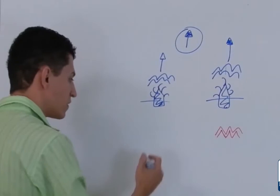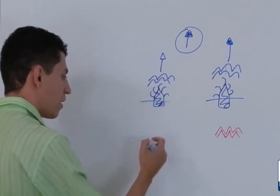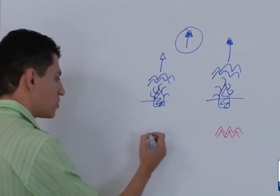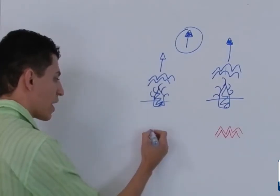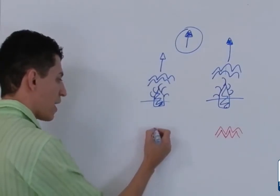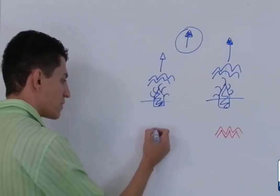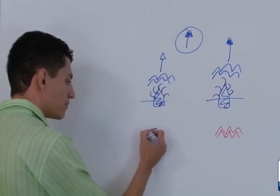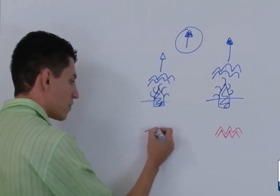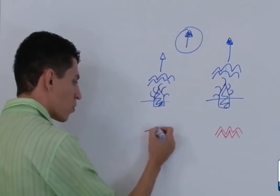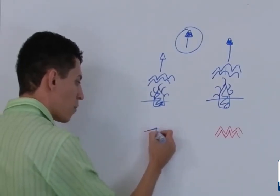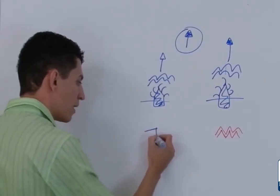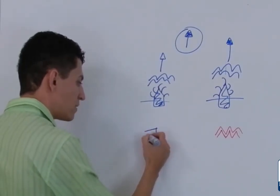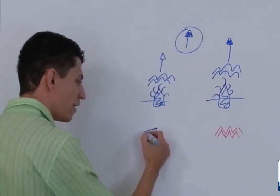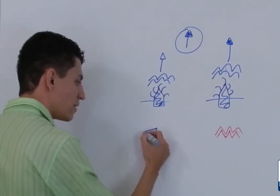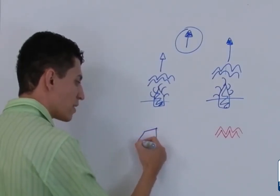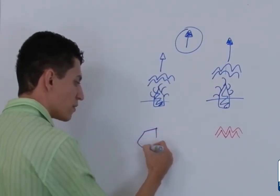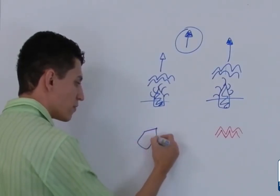sinal de casa. Como que ele seria escrito?